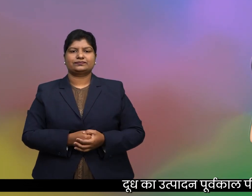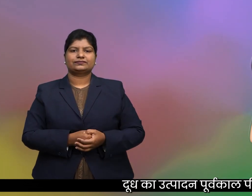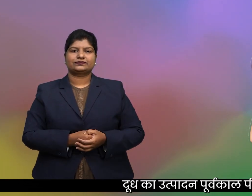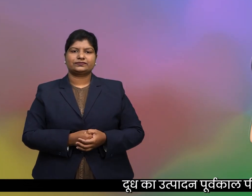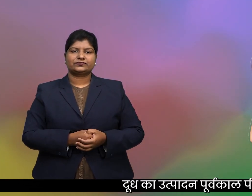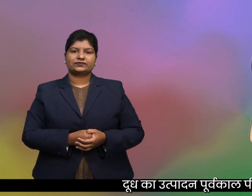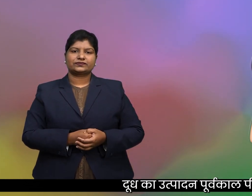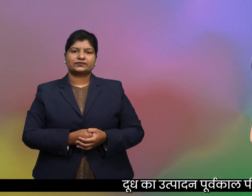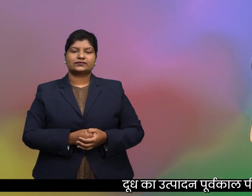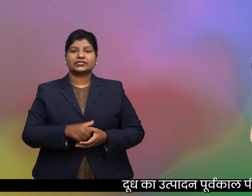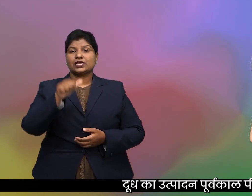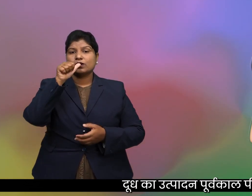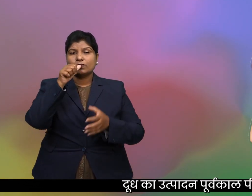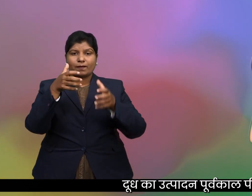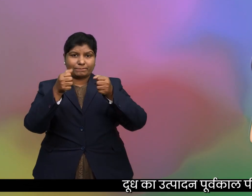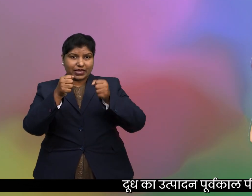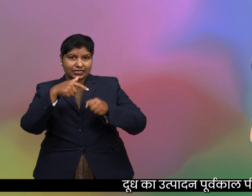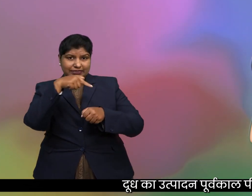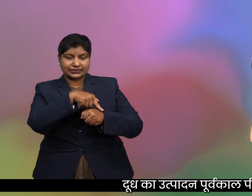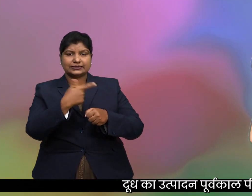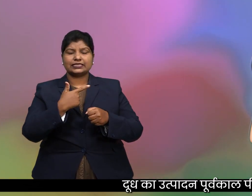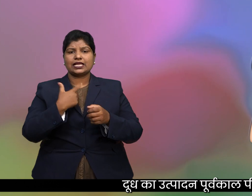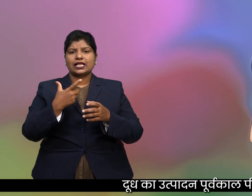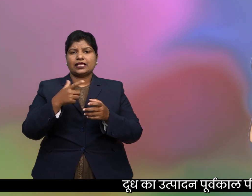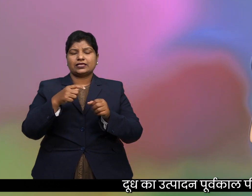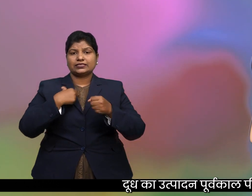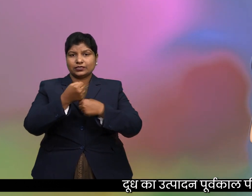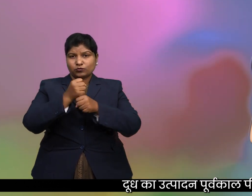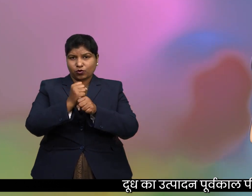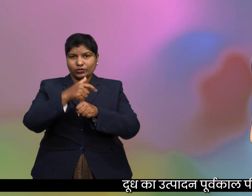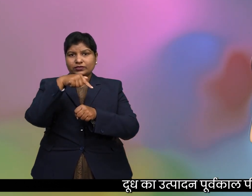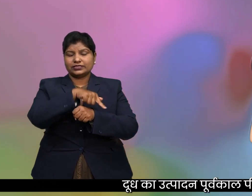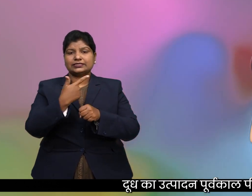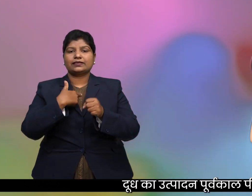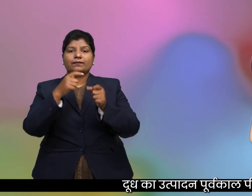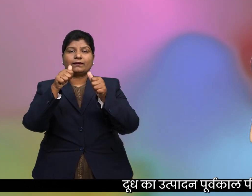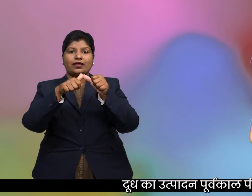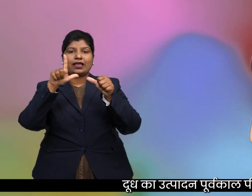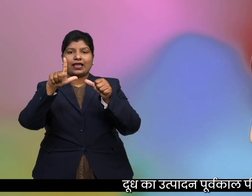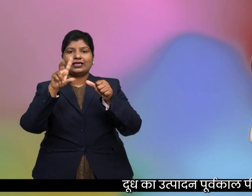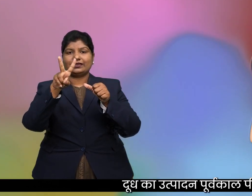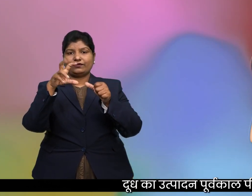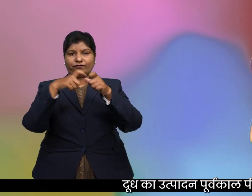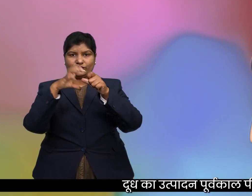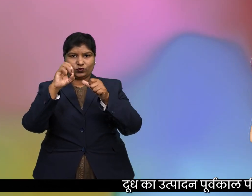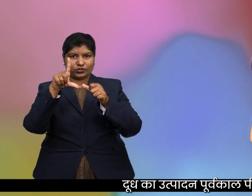दूध का उत्पादन पूर्वकाल पीयूष ग्रंथ से